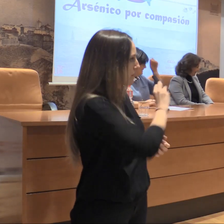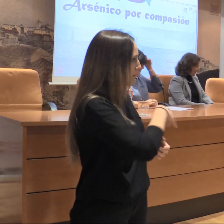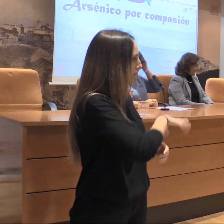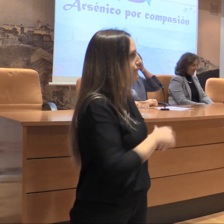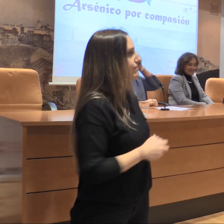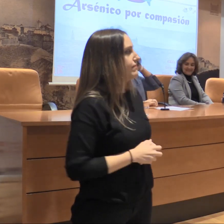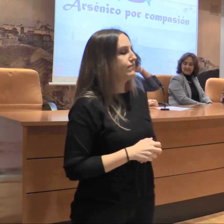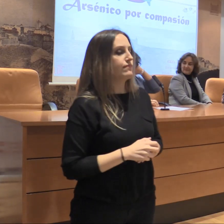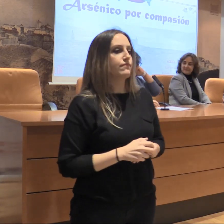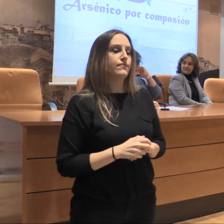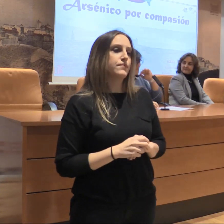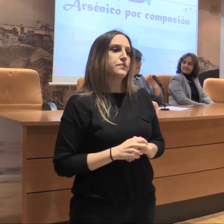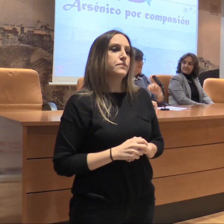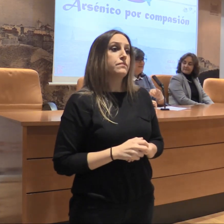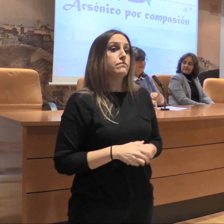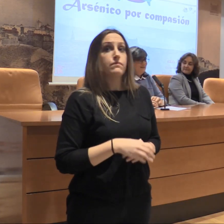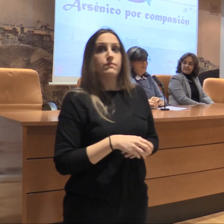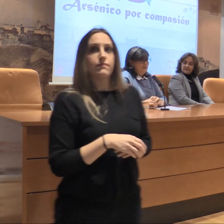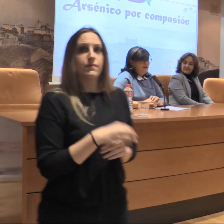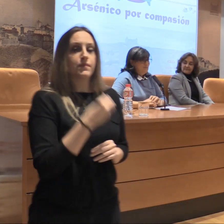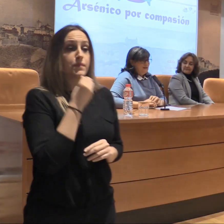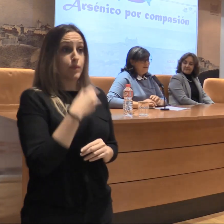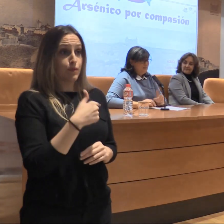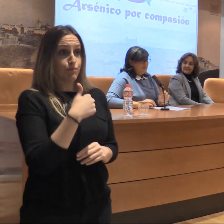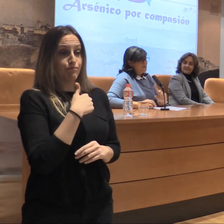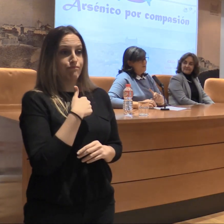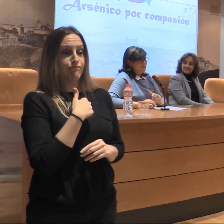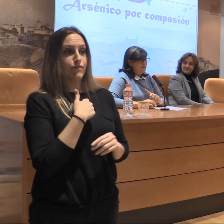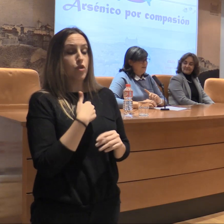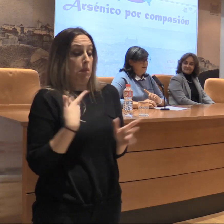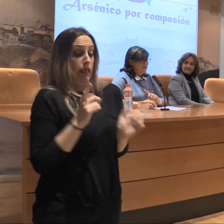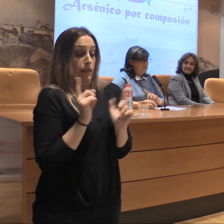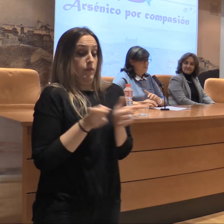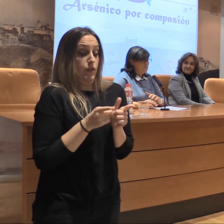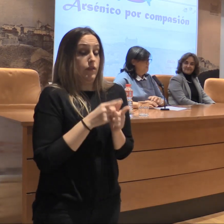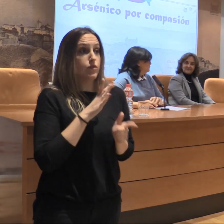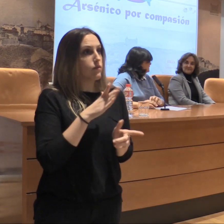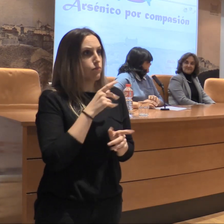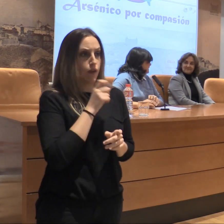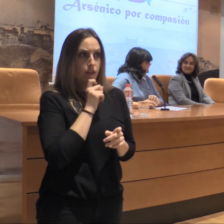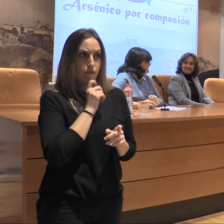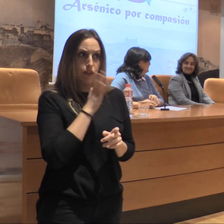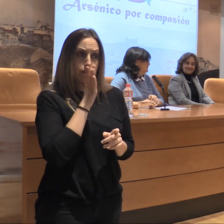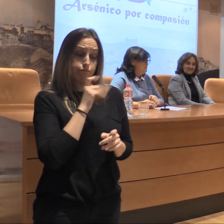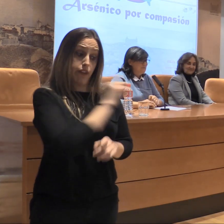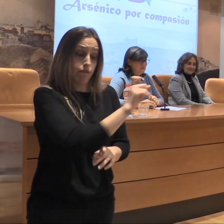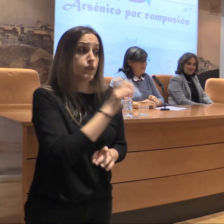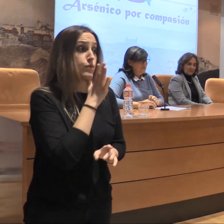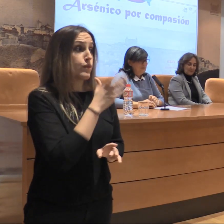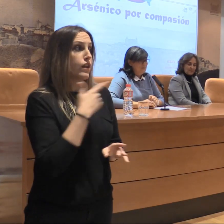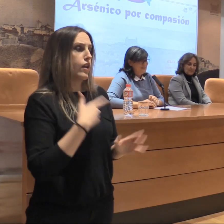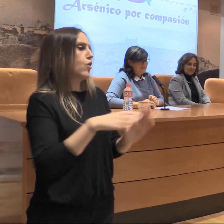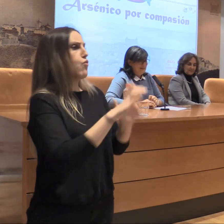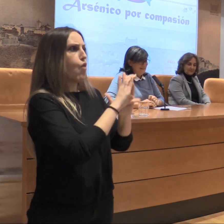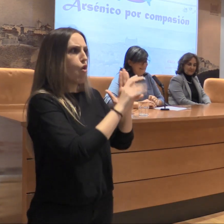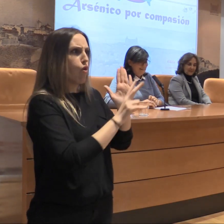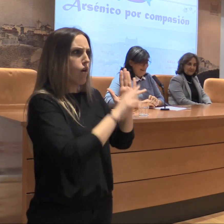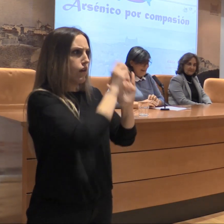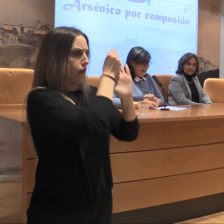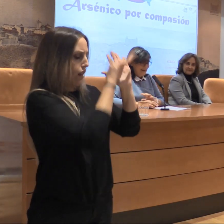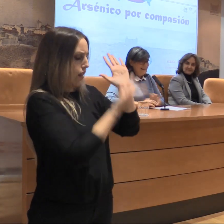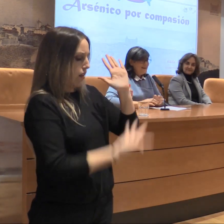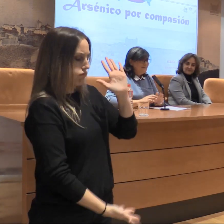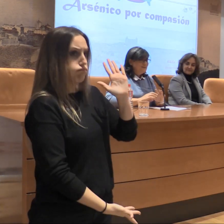Adela también por entrar. Bueno, pues voy a ser breve y es muy difícil, aviso, porque Adela tiene un currículum